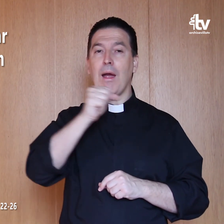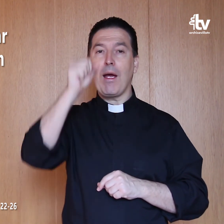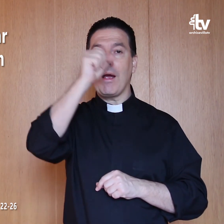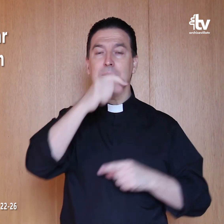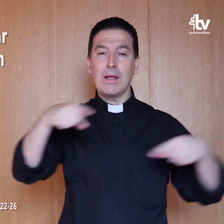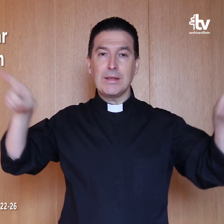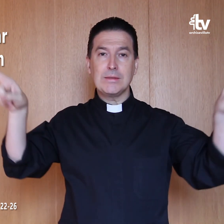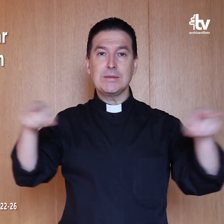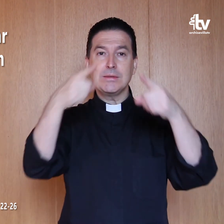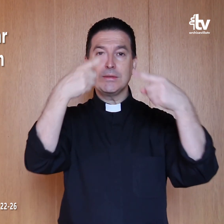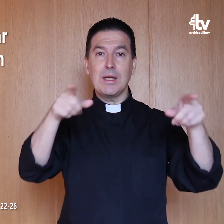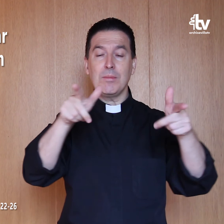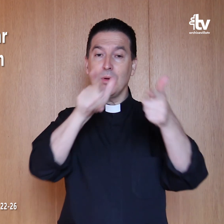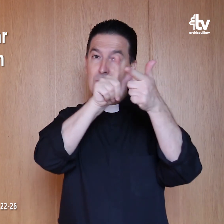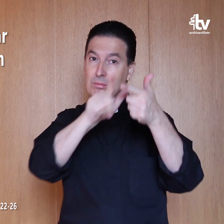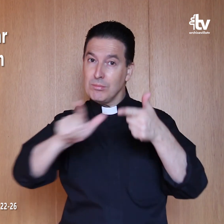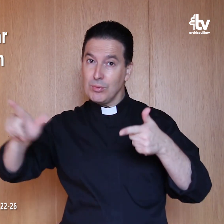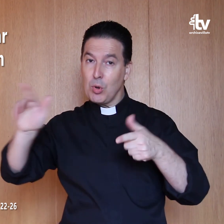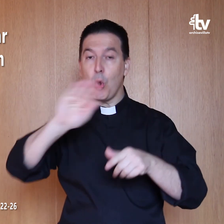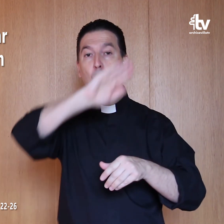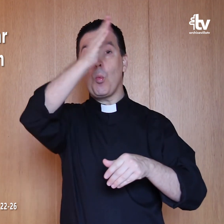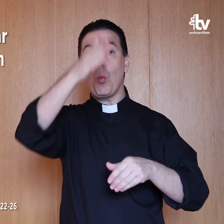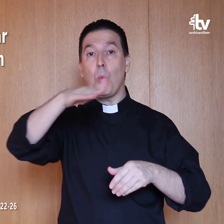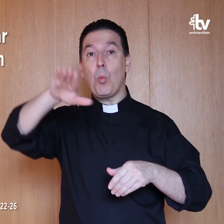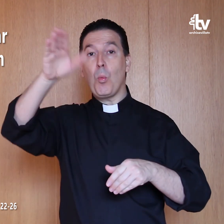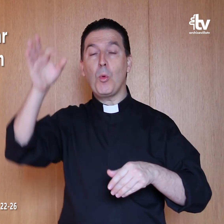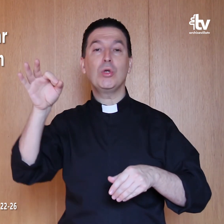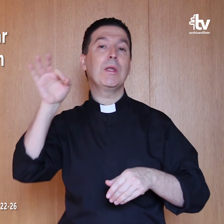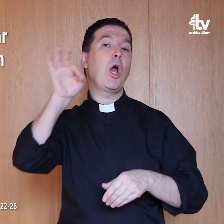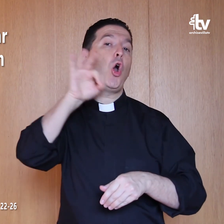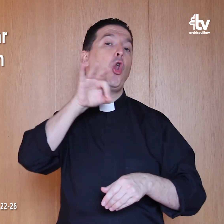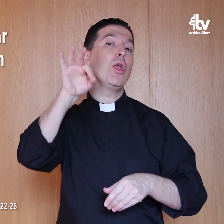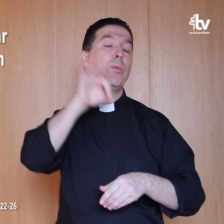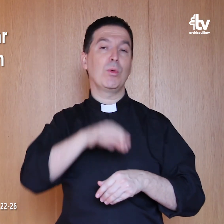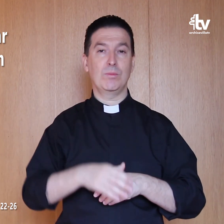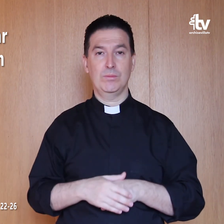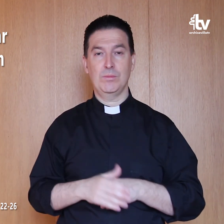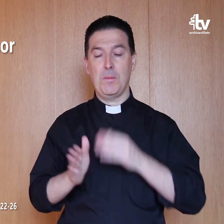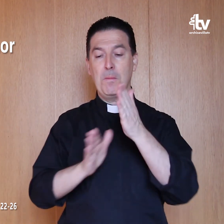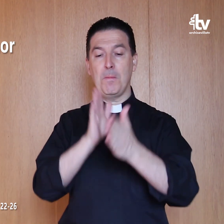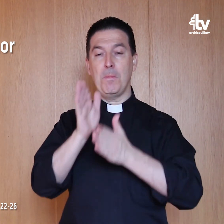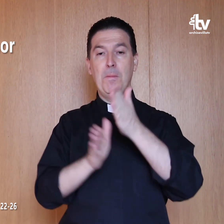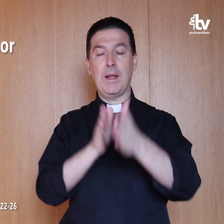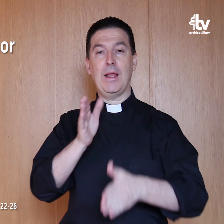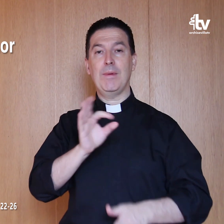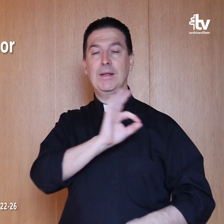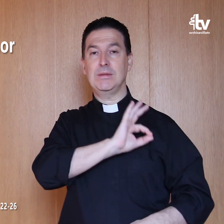el himno, salieron para el monte de los olivos. Palabra del Señor.